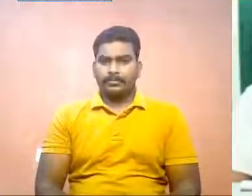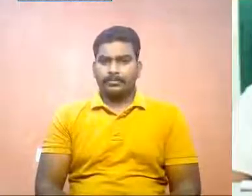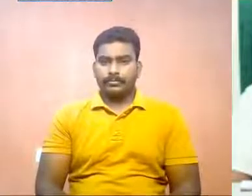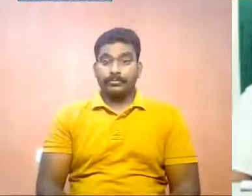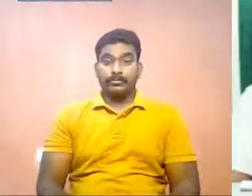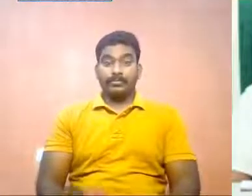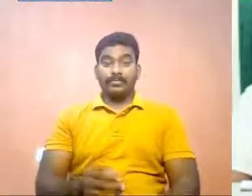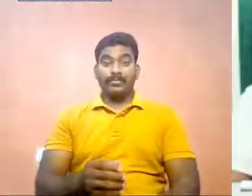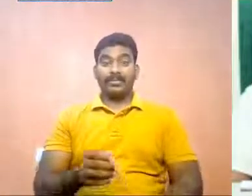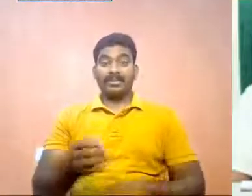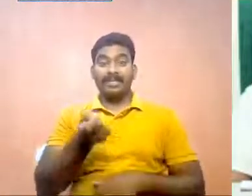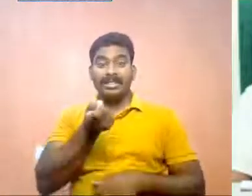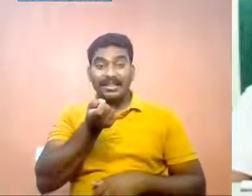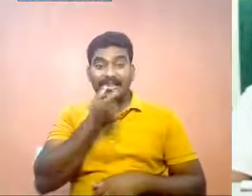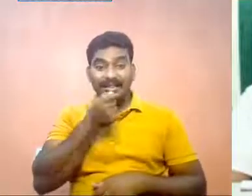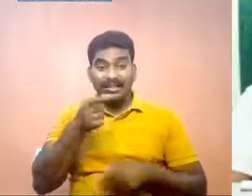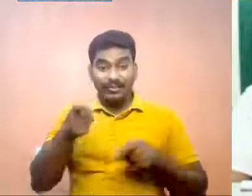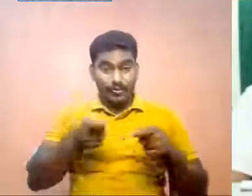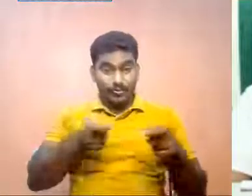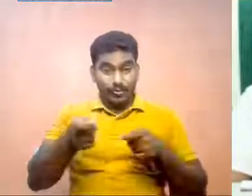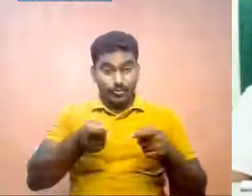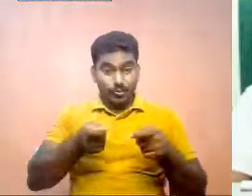മെഡിക്കൽ ഷോപ്പുകൾ പൊതുവിൽ തുറക്കുന്നുണ്ട്.